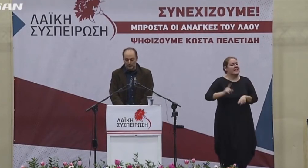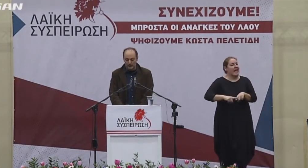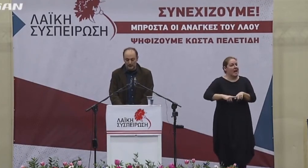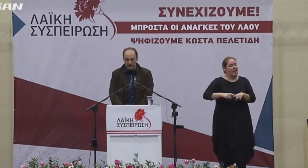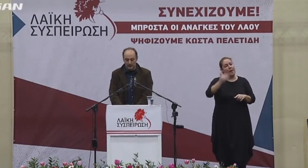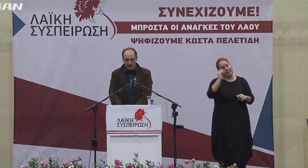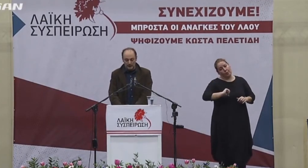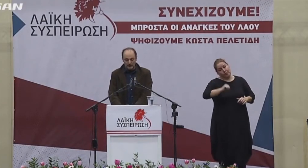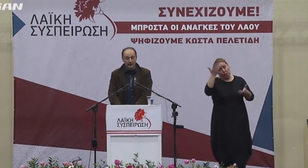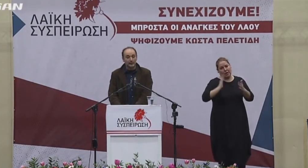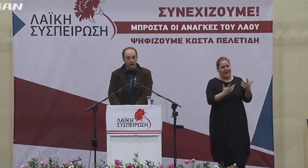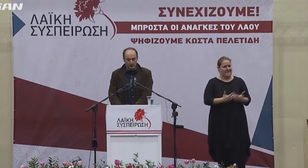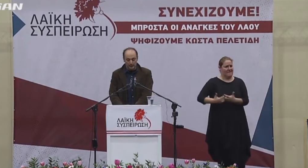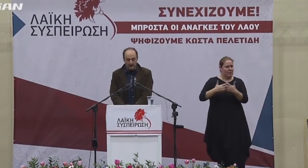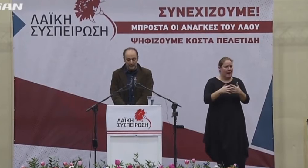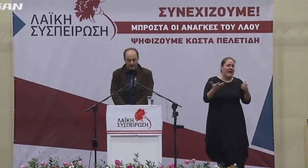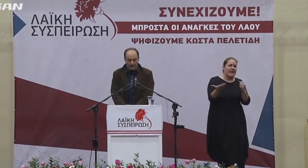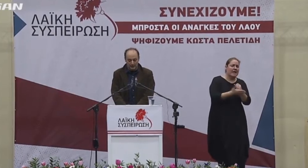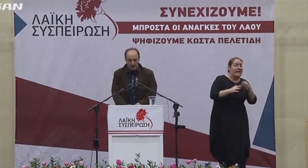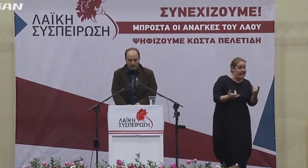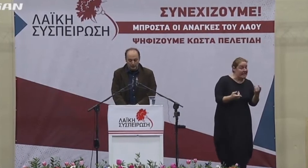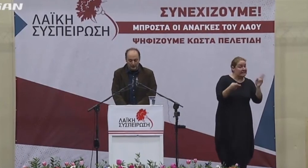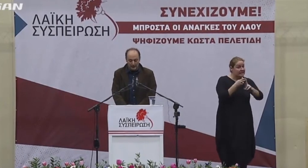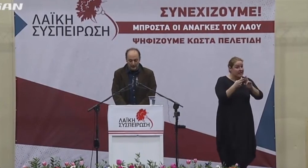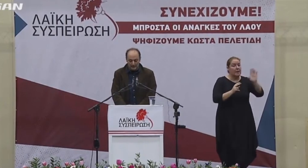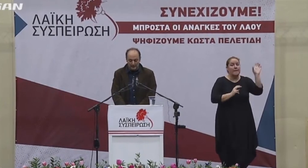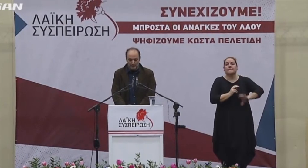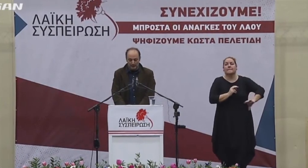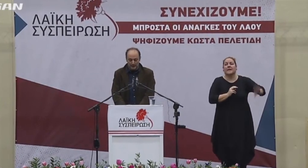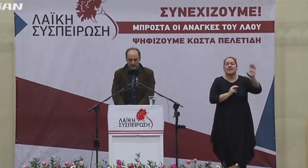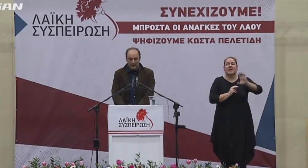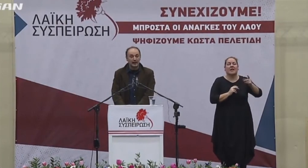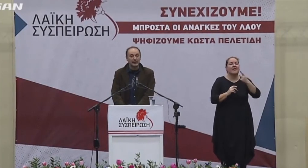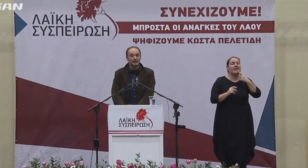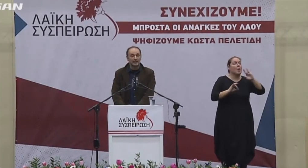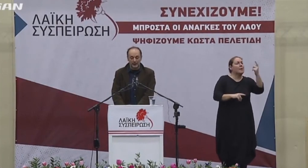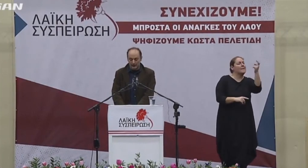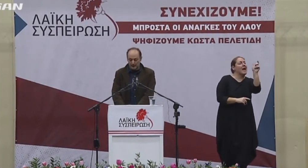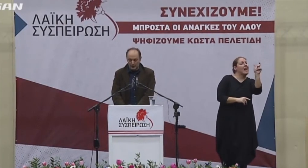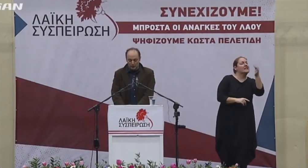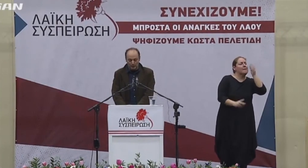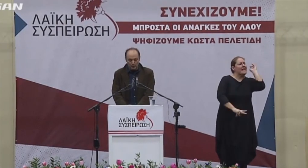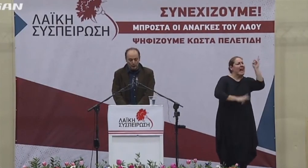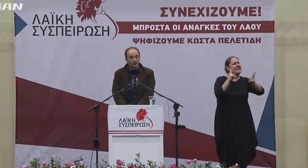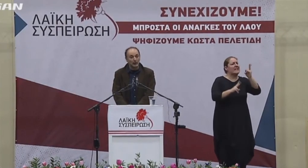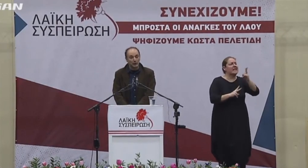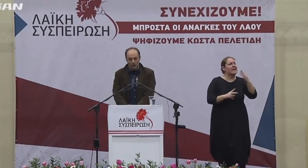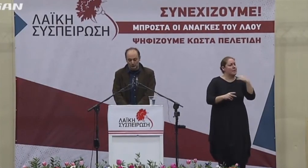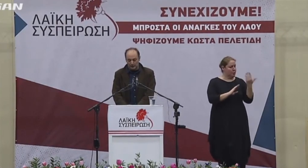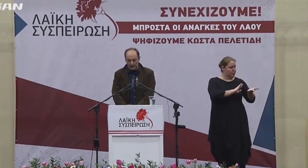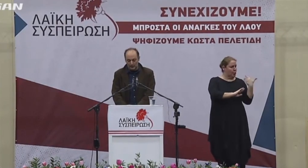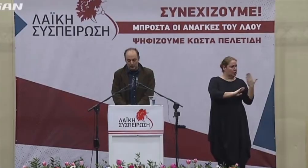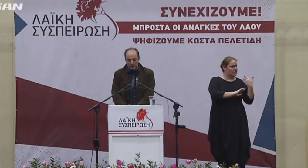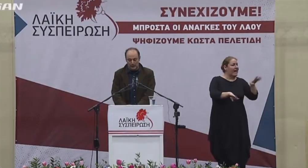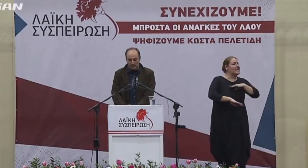στον πρωτογενή τομέα, είτε δια του Περιφερειάρχη, που δεν βρήκε λέξη να πει για να καταγγείλει το πρόσφατο